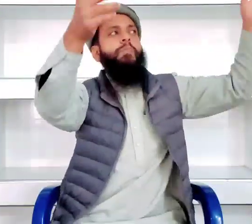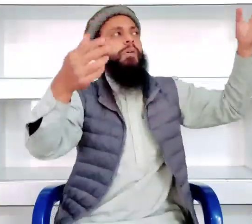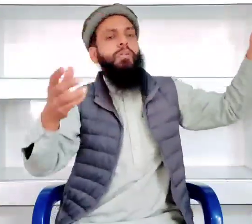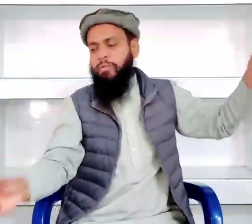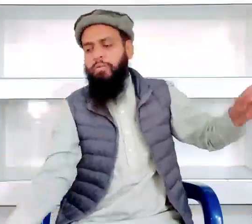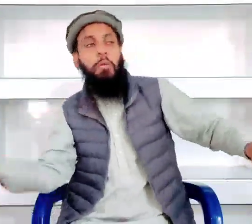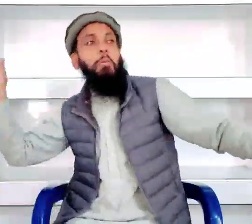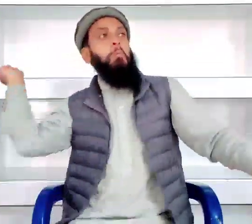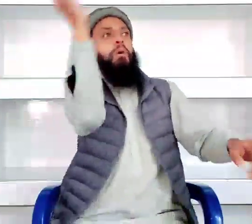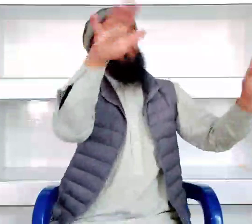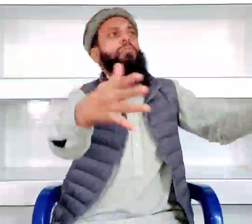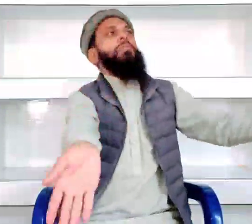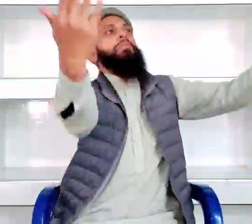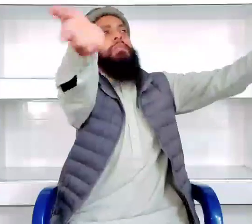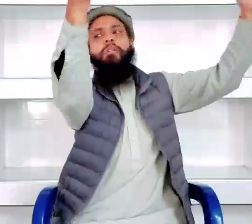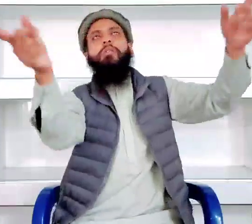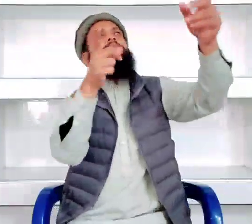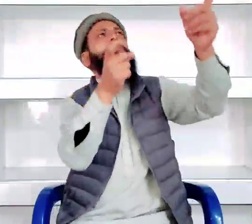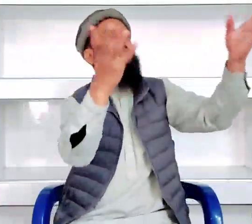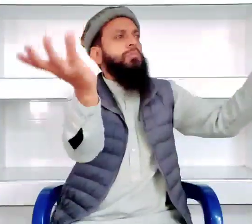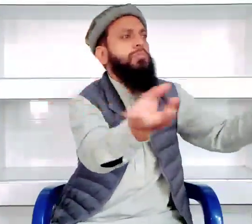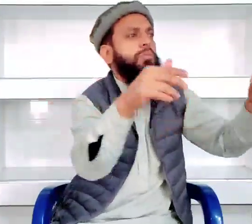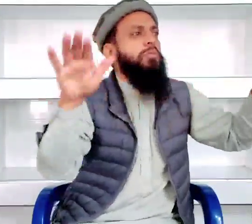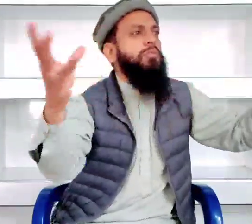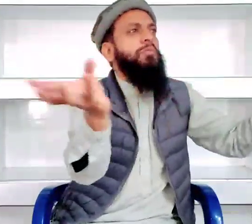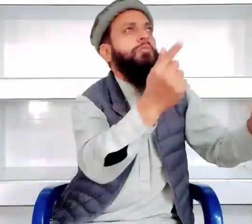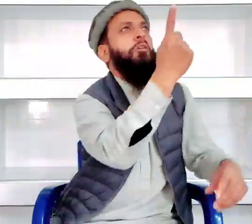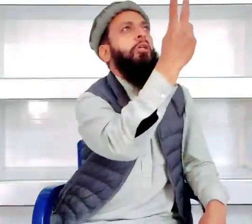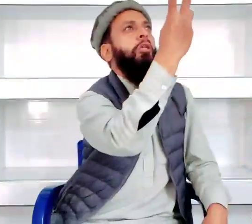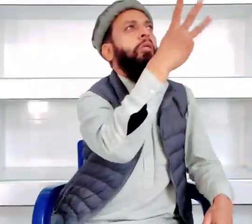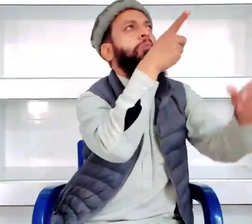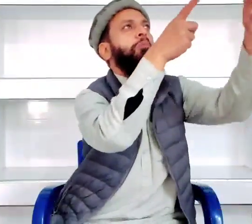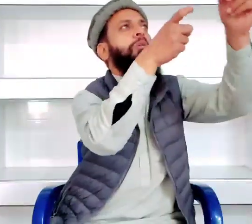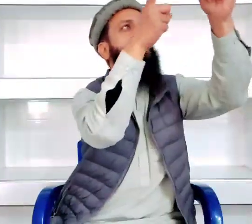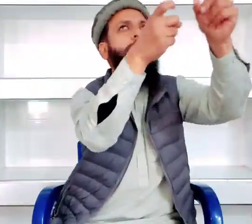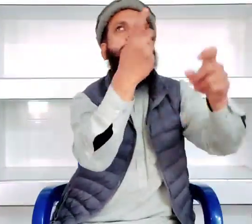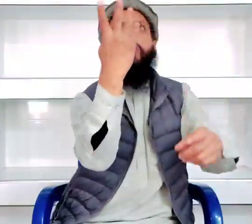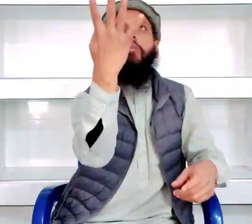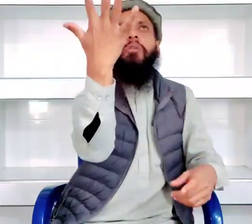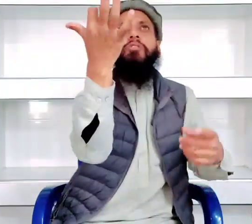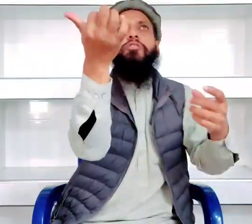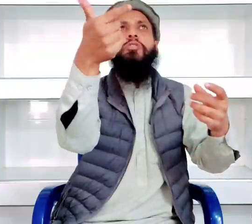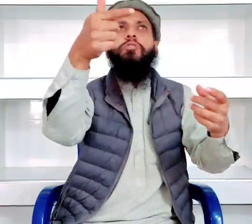وسلم نے اس بیع کو منع فرمایا اور اسی طرح میرے پیارے پیغمبر جناب محمد رسول